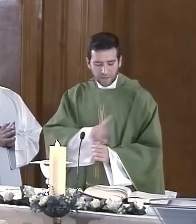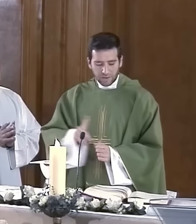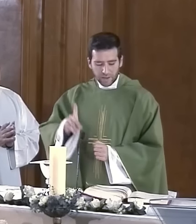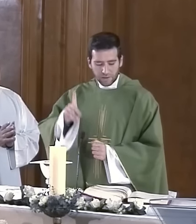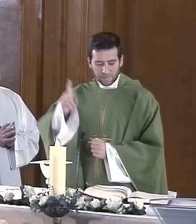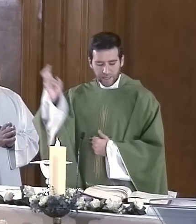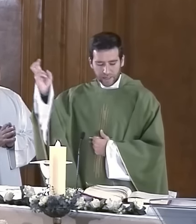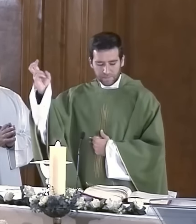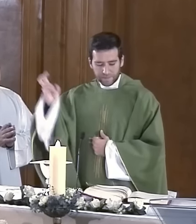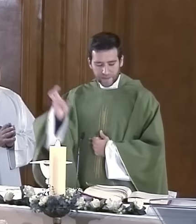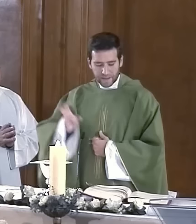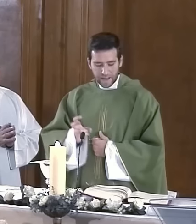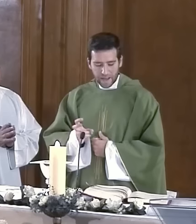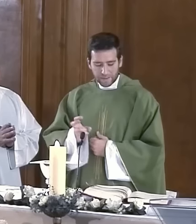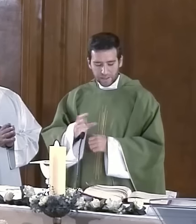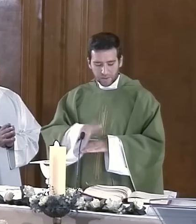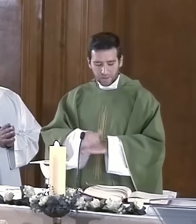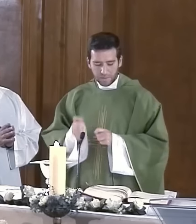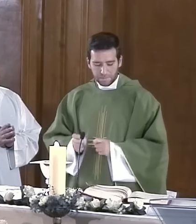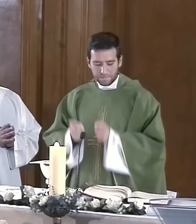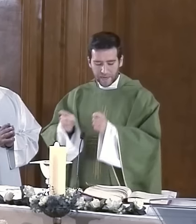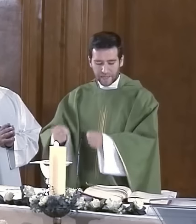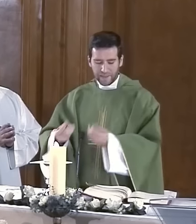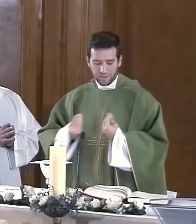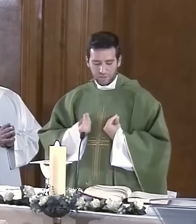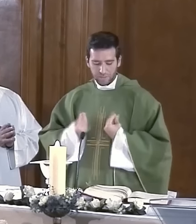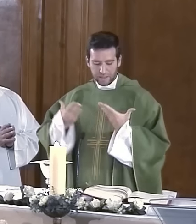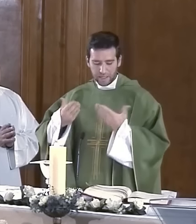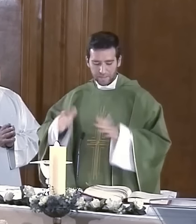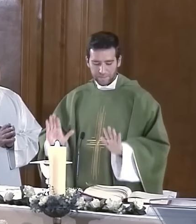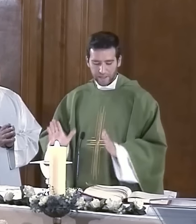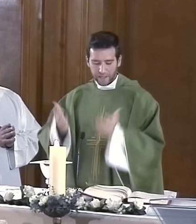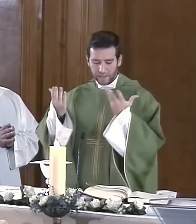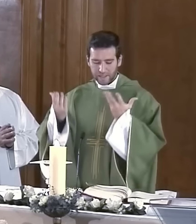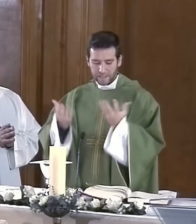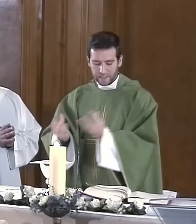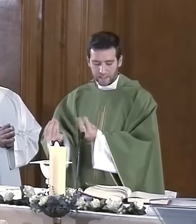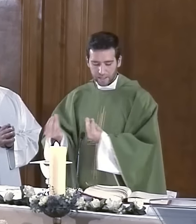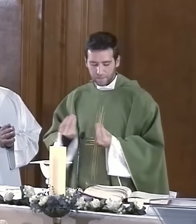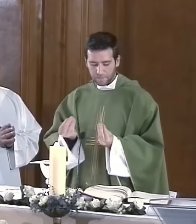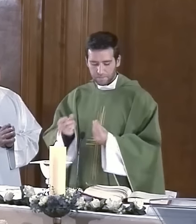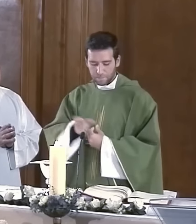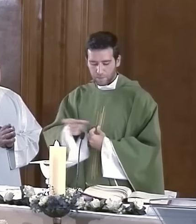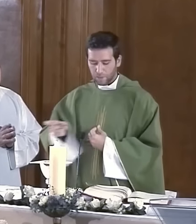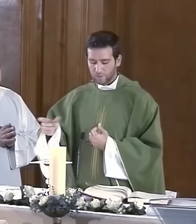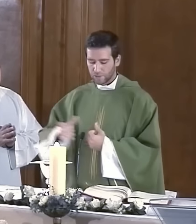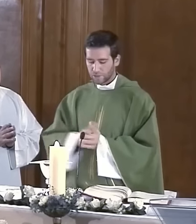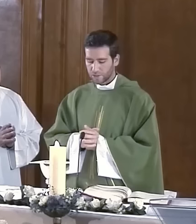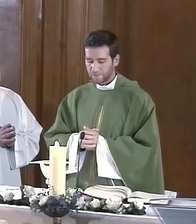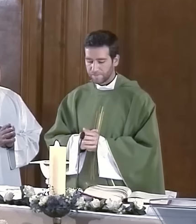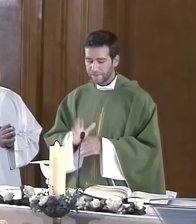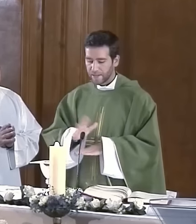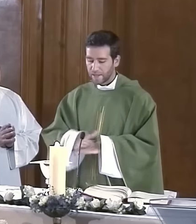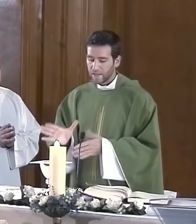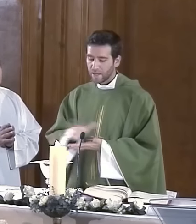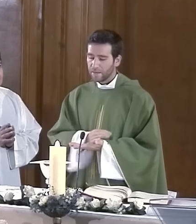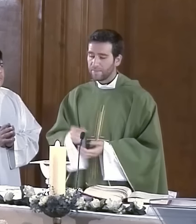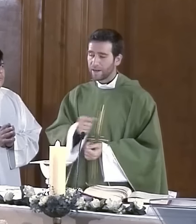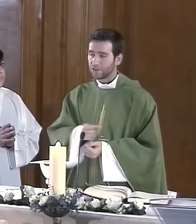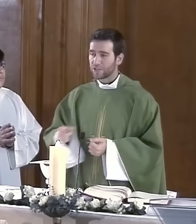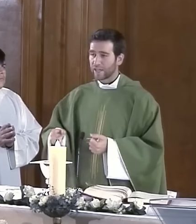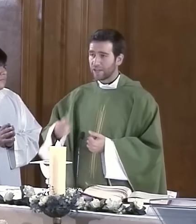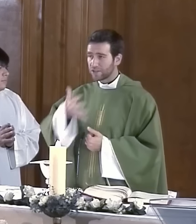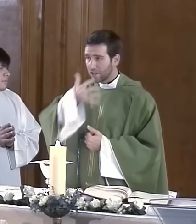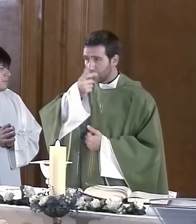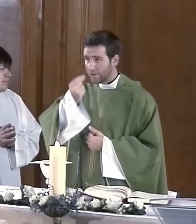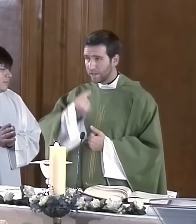El Hijo del Hombre ha venido para dar su vida en rescate por muchos. Para